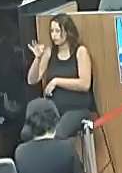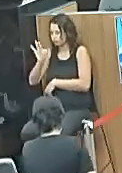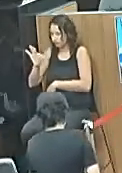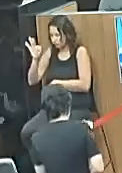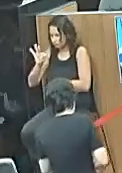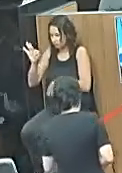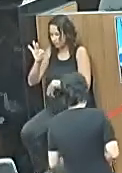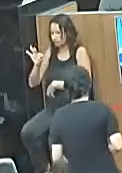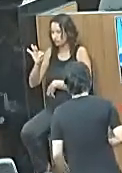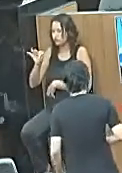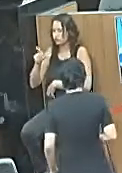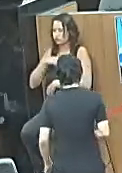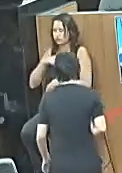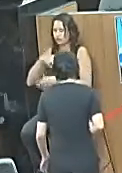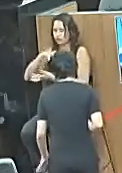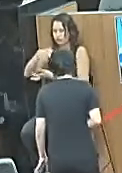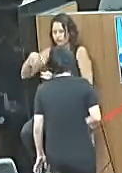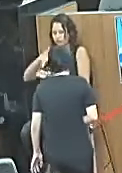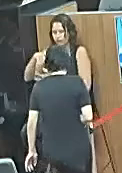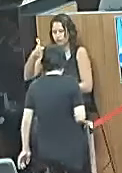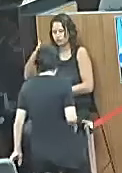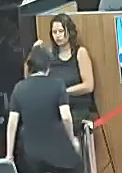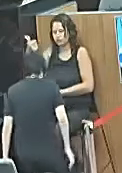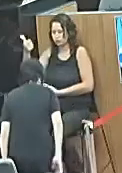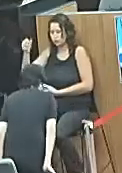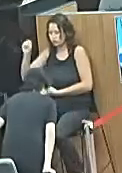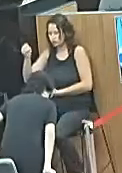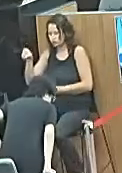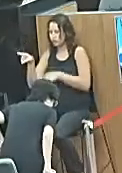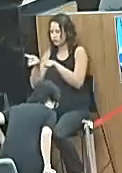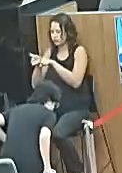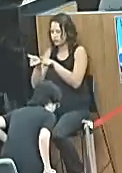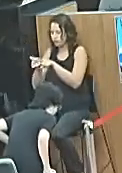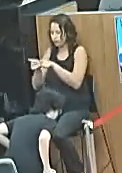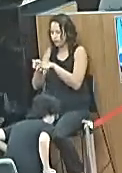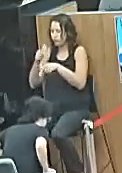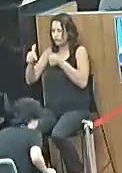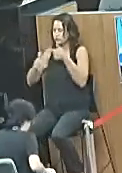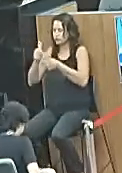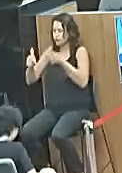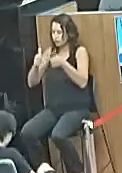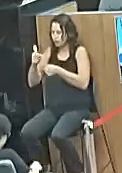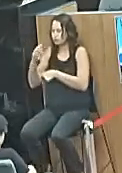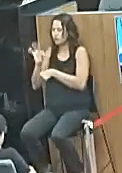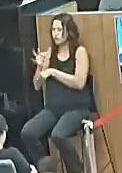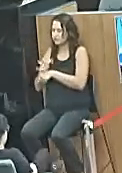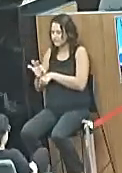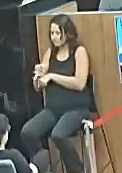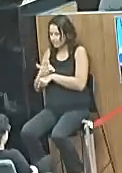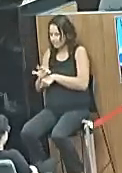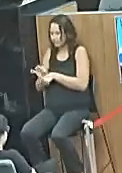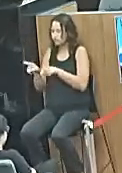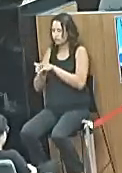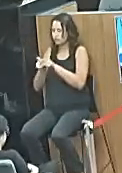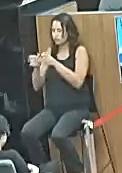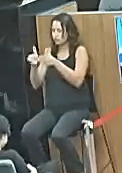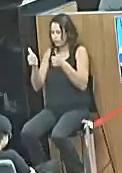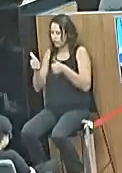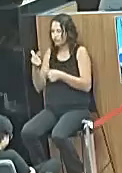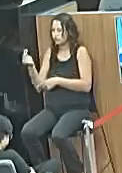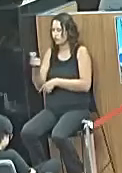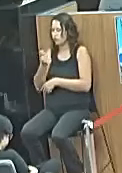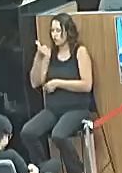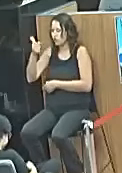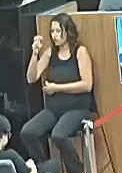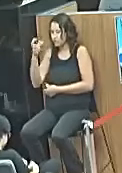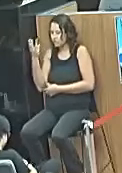greve de 2018 além disso os servidores técnico-administrativos solicitam também o valor de